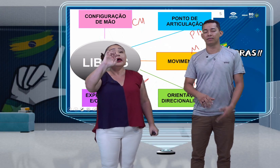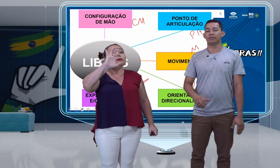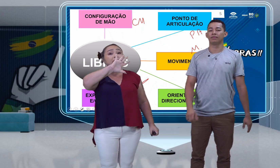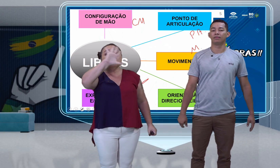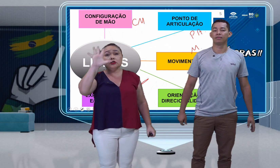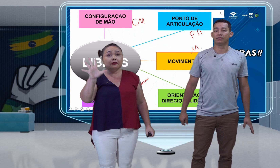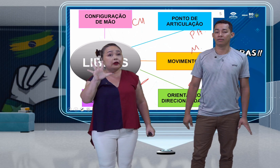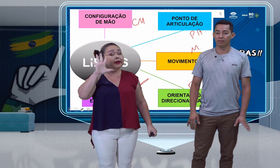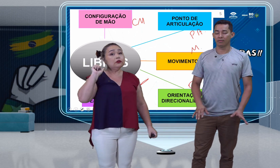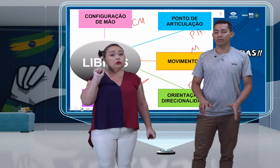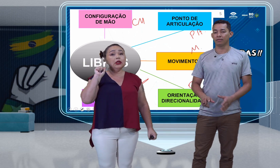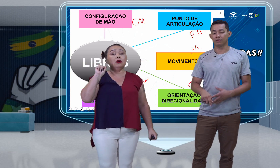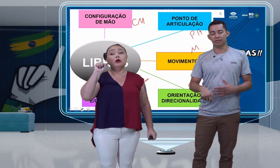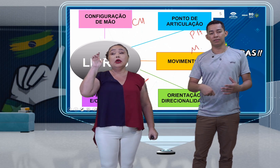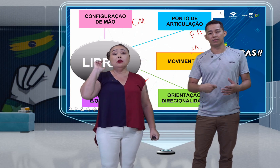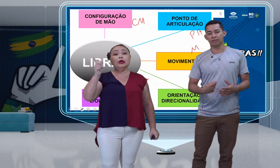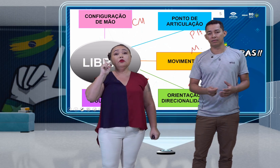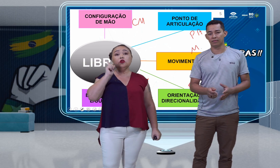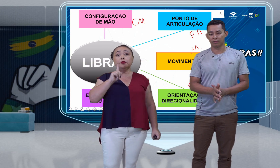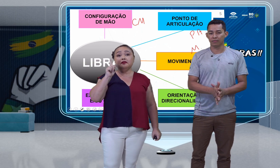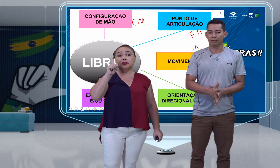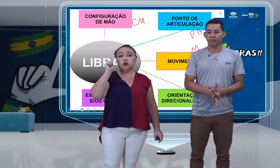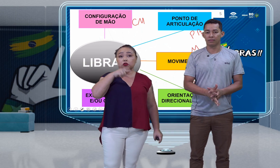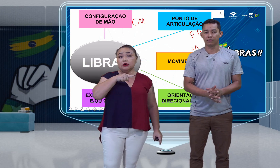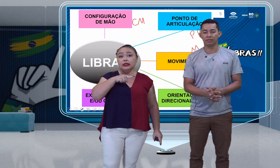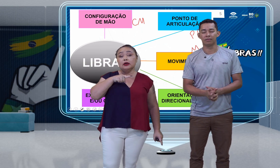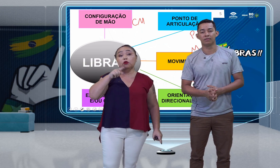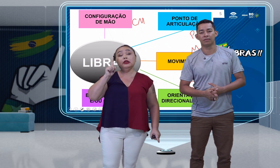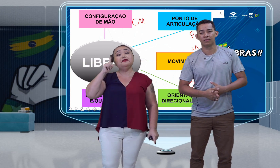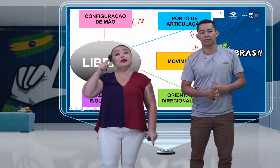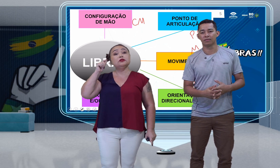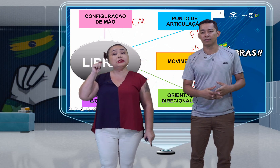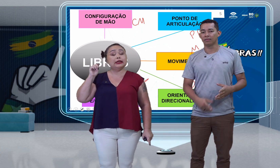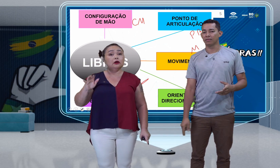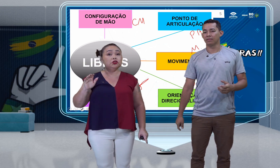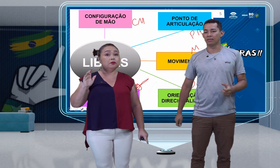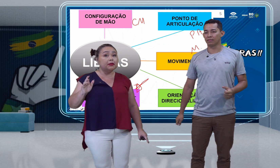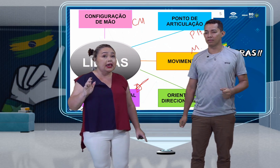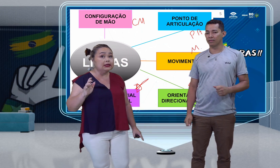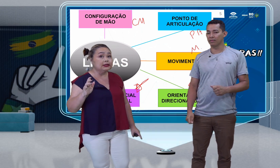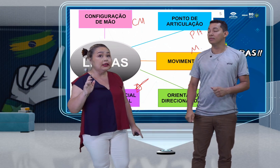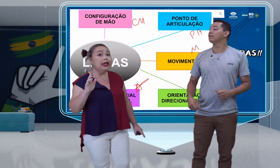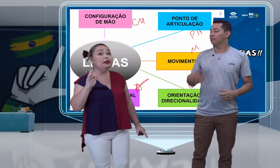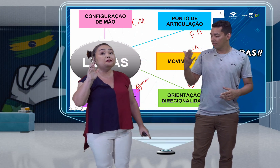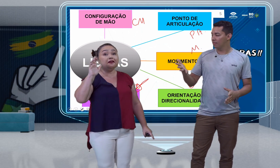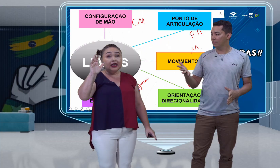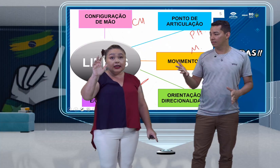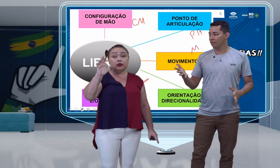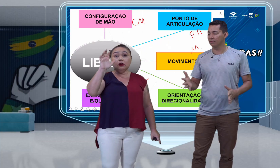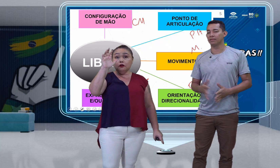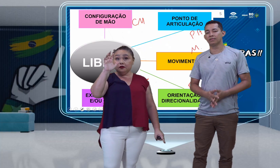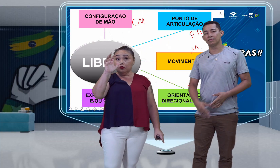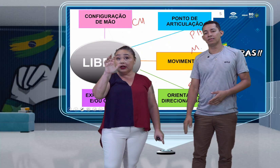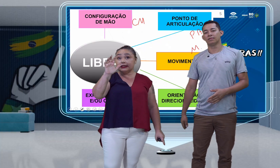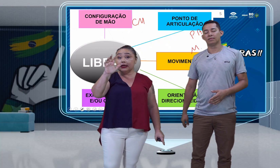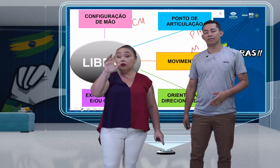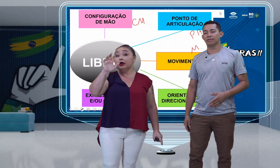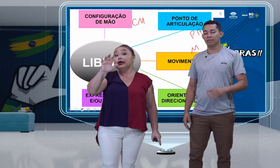mas são só alfabeto? Não. Eu lembro que o professor Joalan, quando ele fez o sinal de mês, ele fez uma configuração que